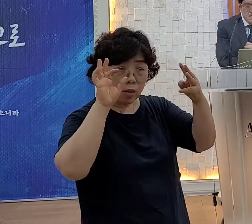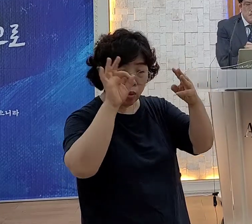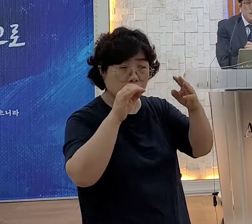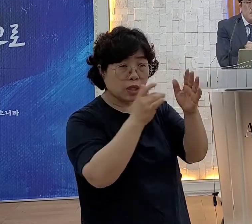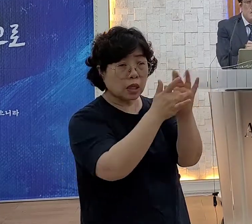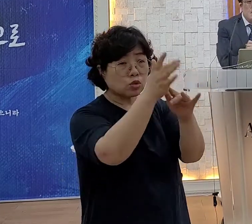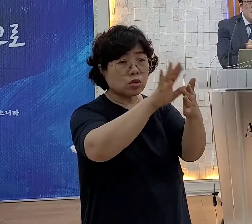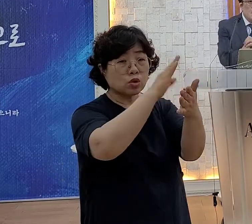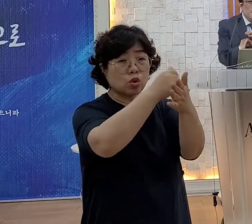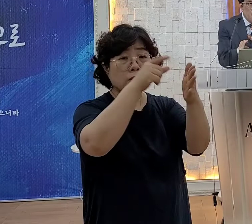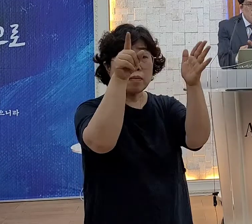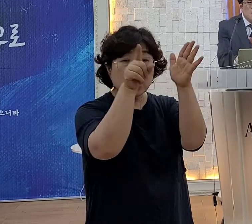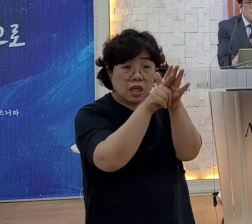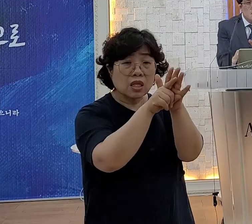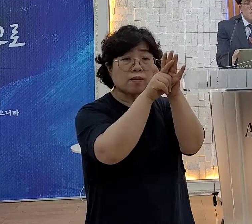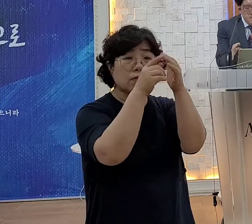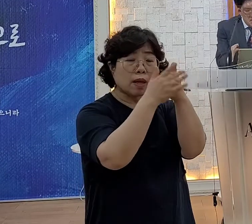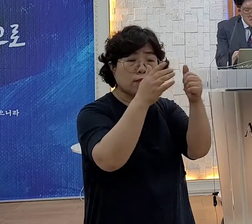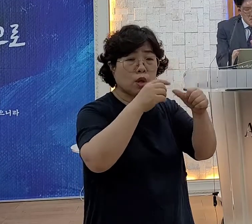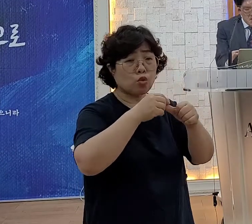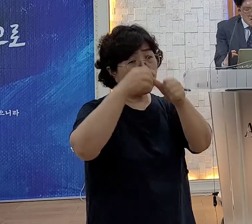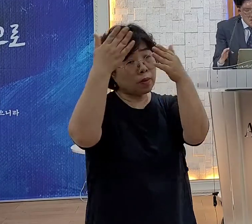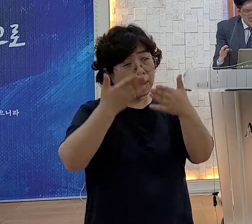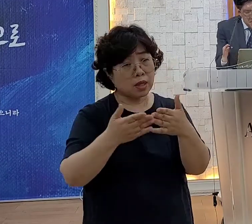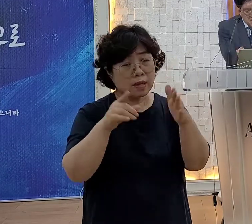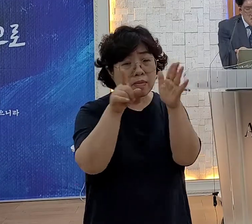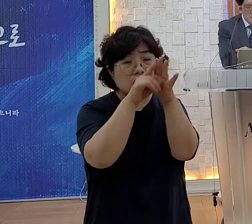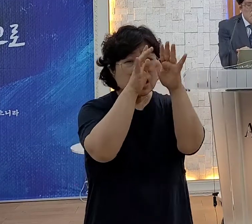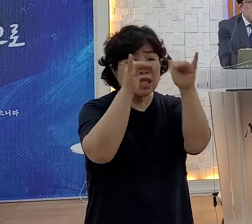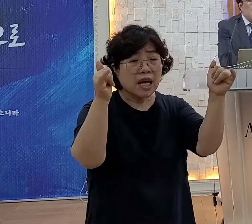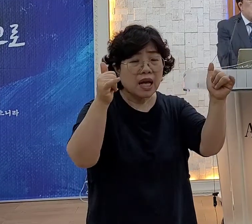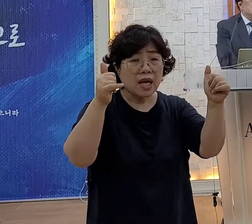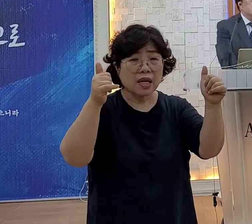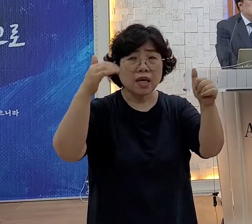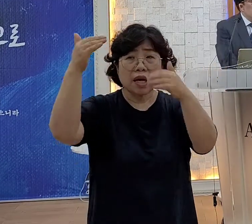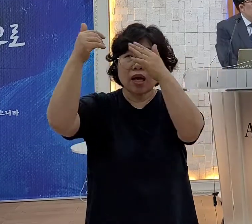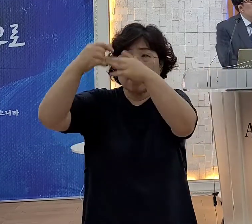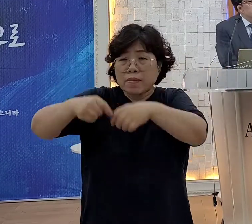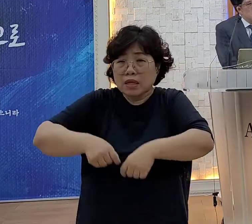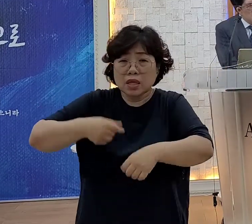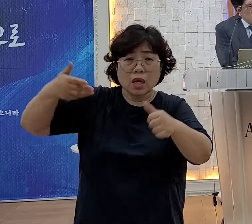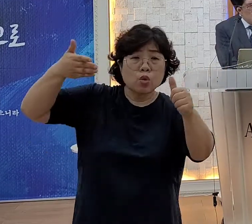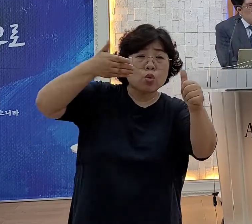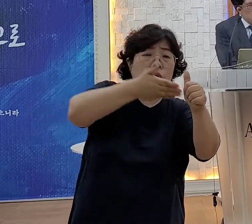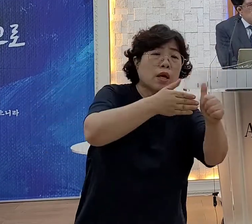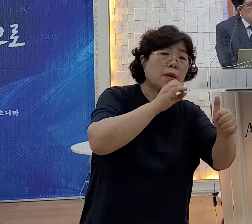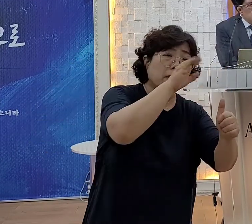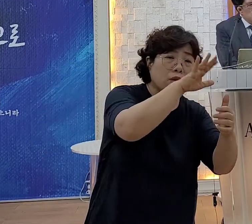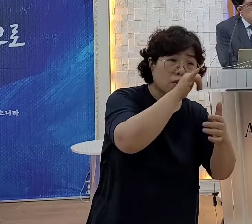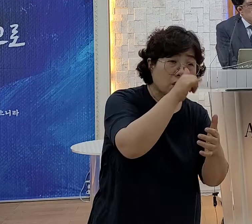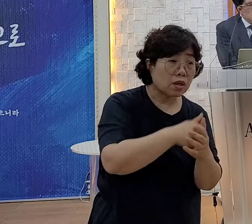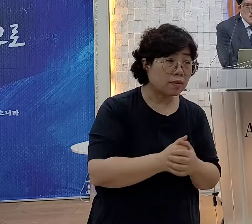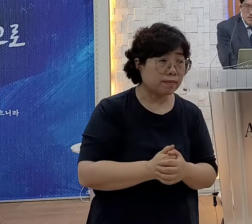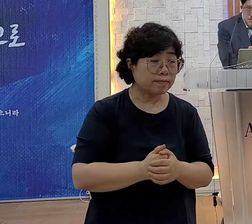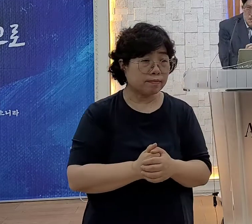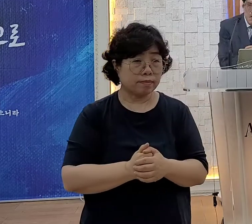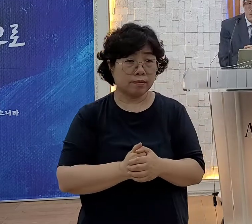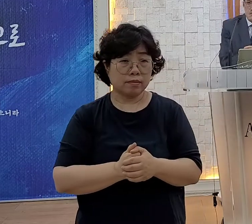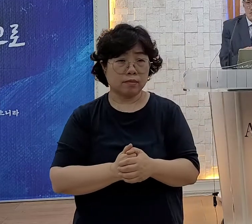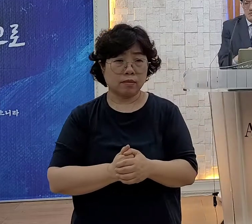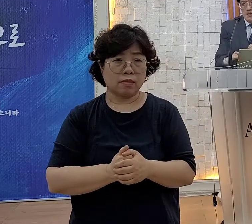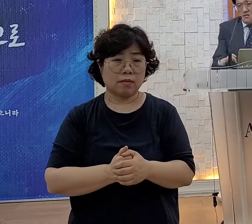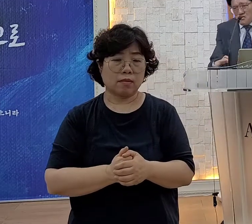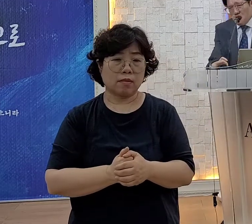말미암아 모든 그 믿는 자에게 미치는 하나님의 의다. 이 구원이다. 여러분